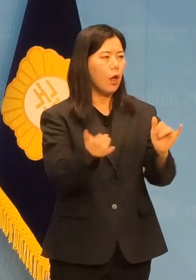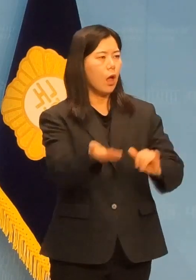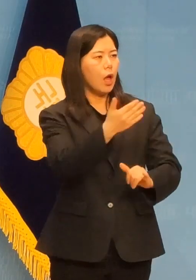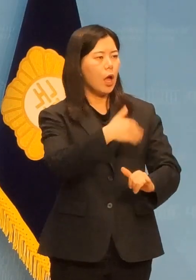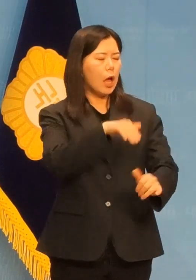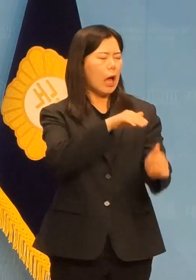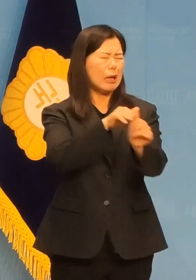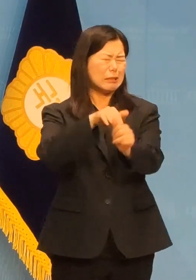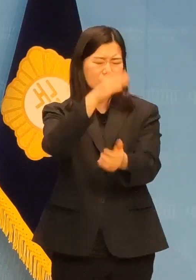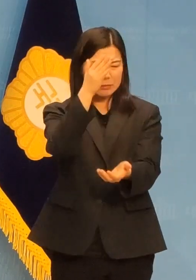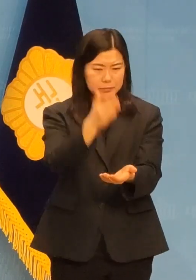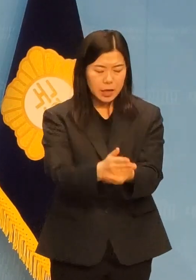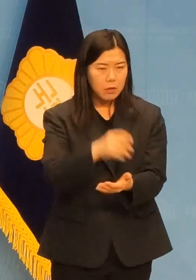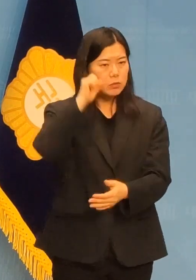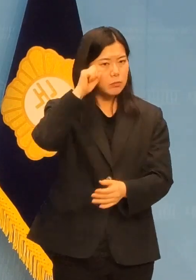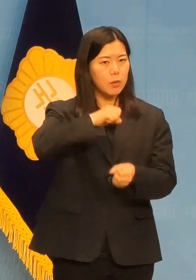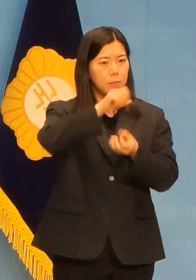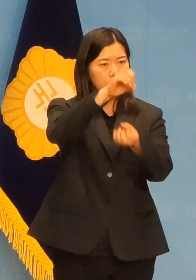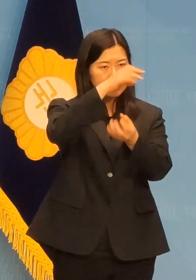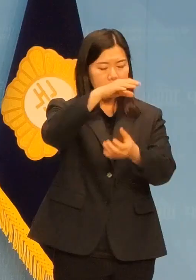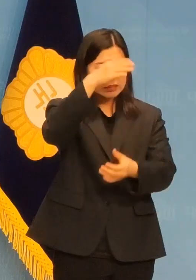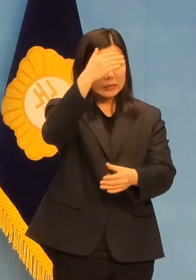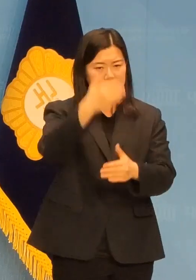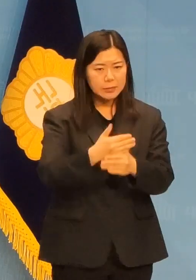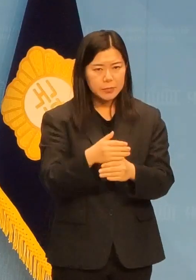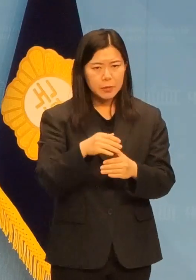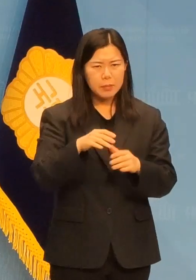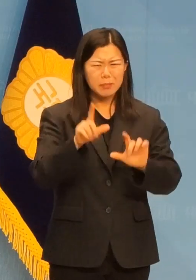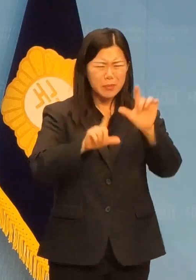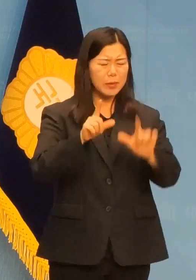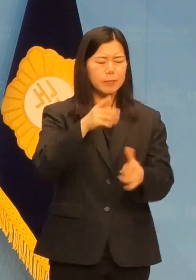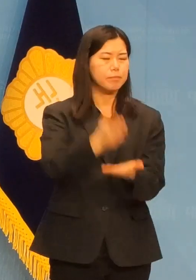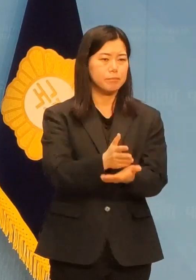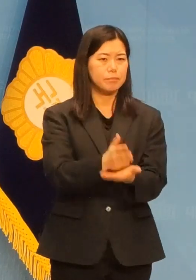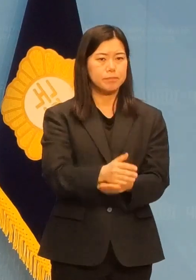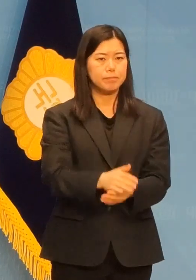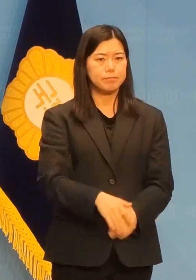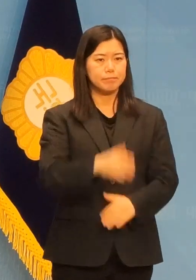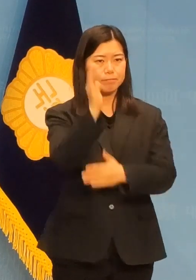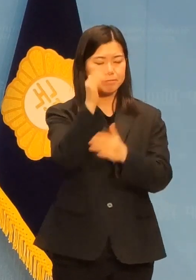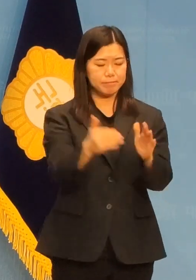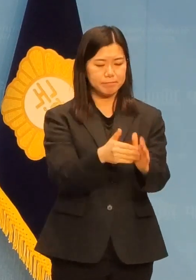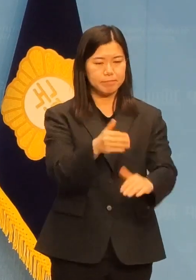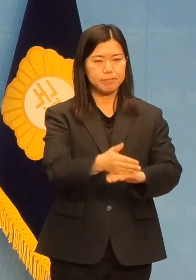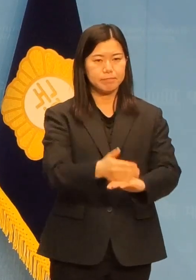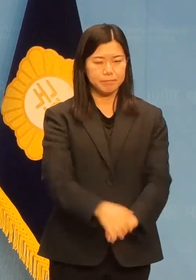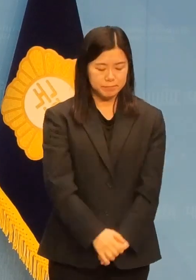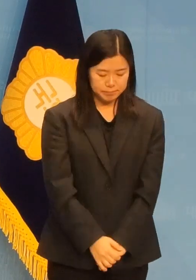괴롭히지 말고 새벽 배송 금지 프레임 그만 내려놓으십시오. 이상입니다.